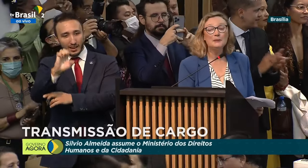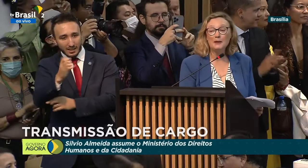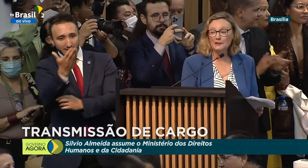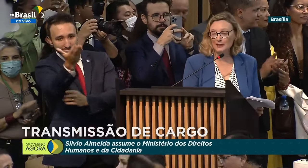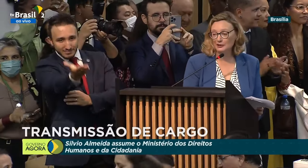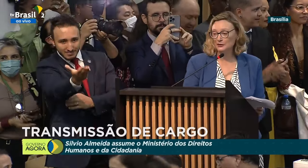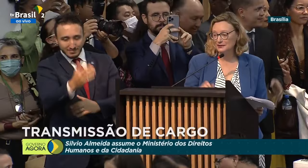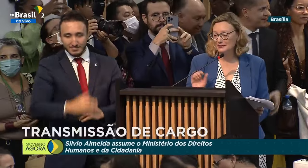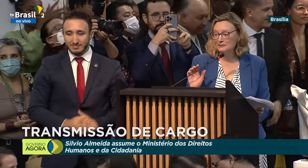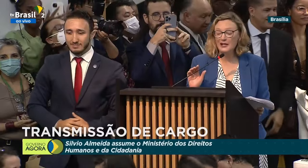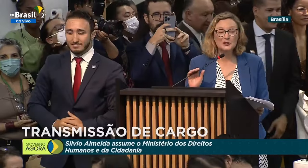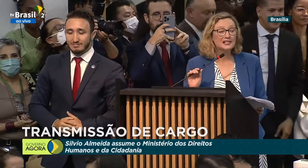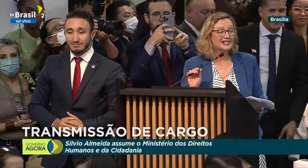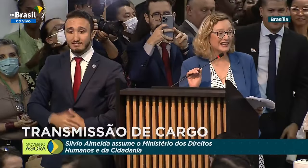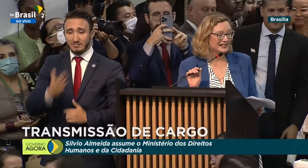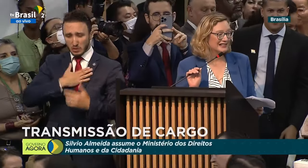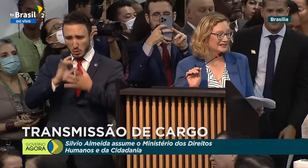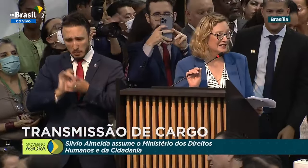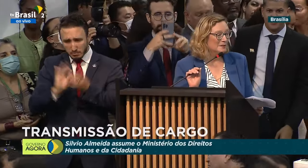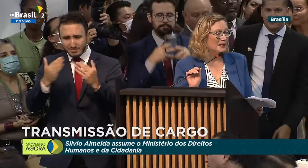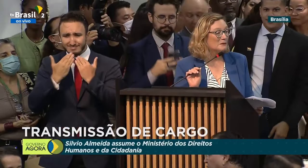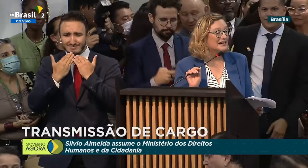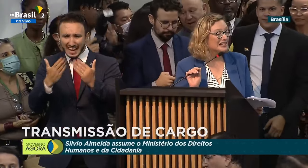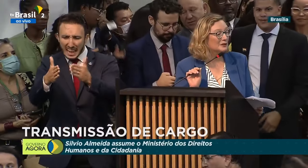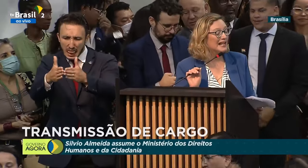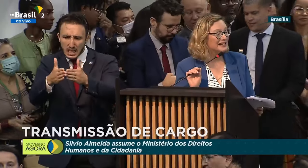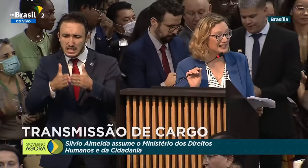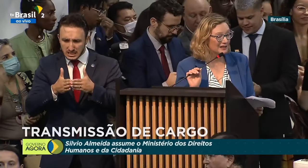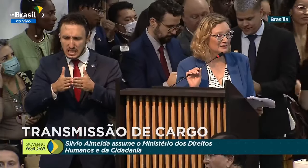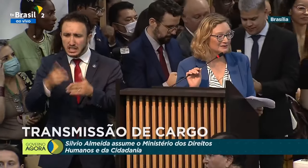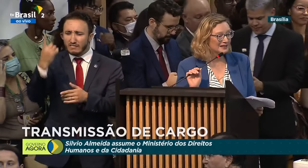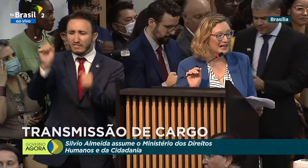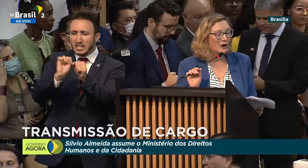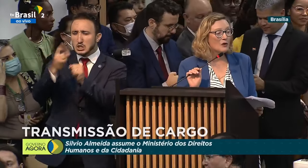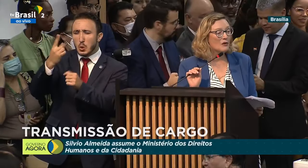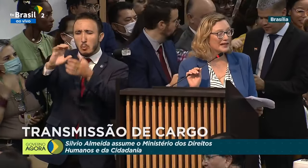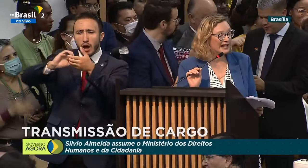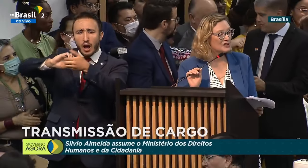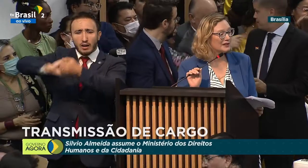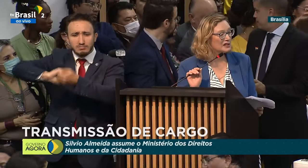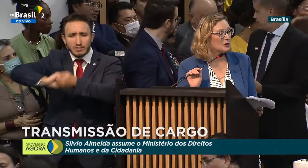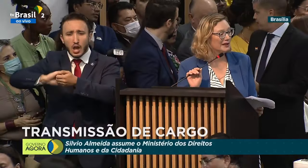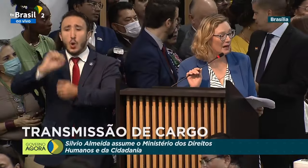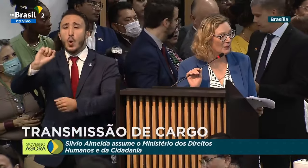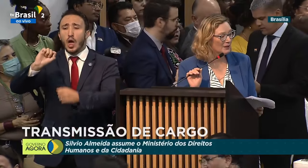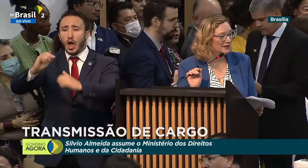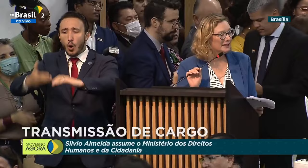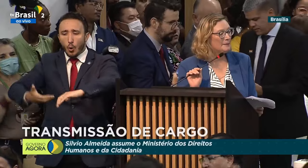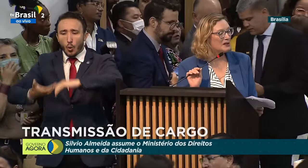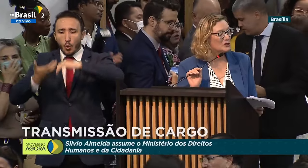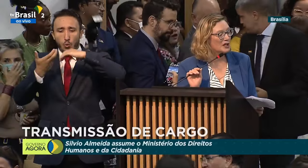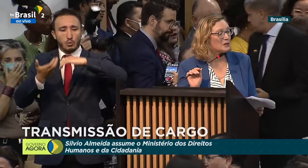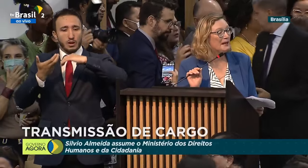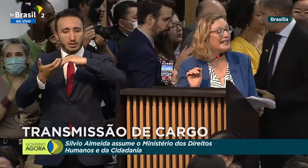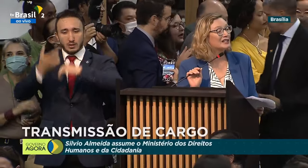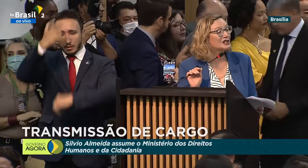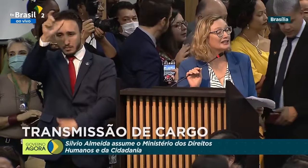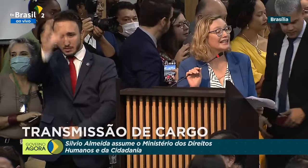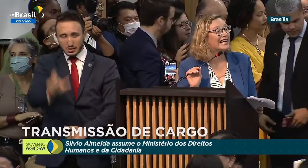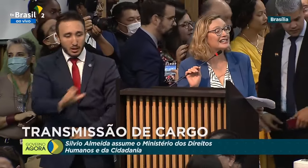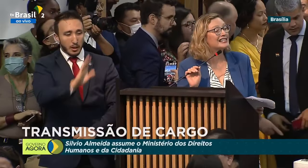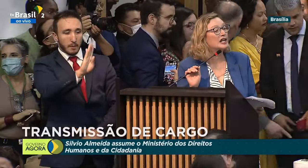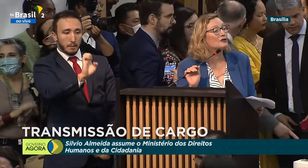e me permito peço licença para uma saudação ao congresso nacional na pessoa de